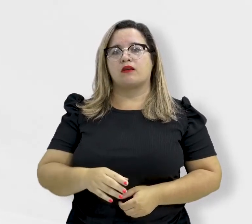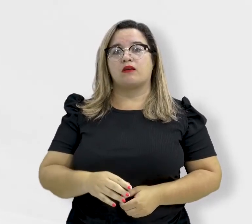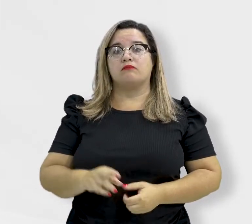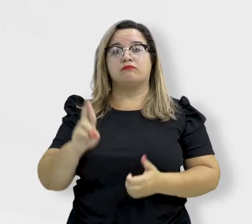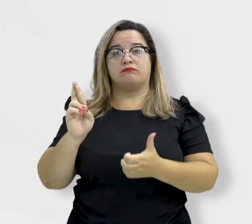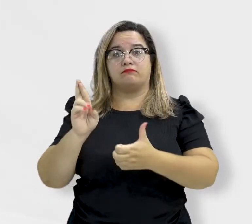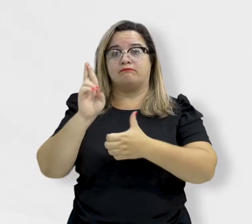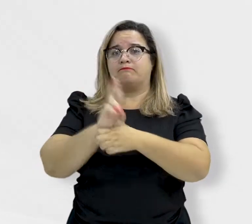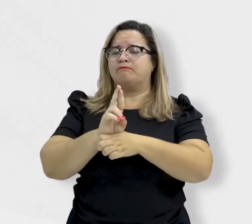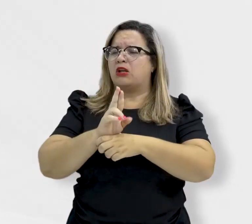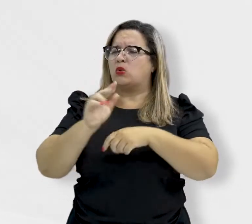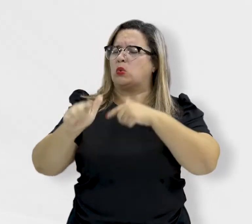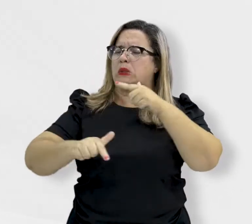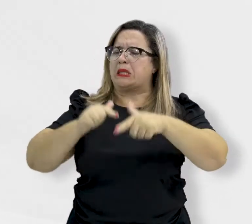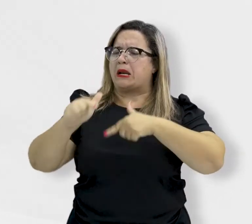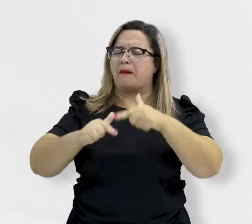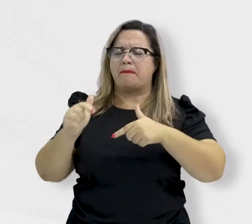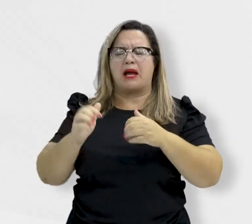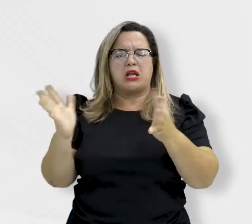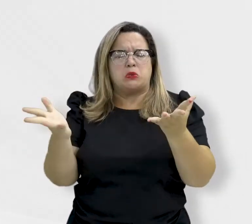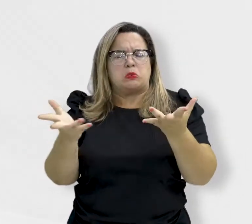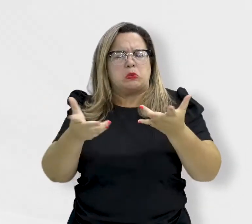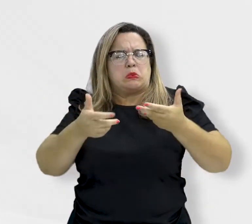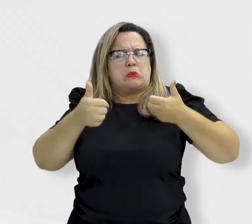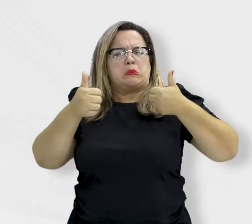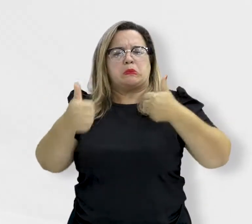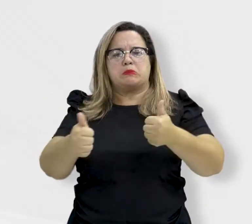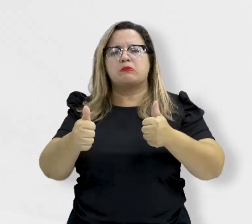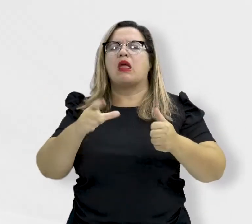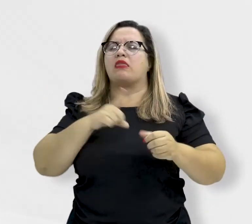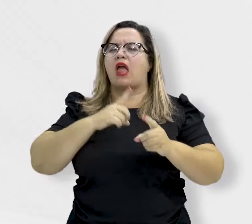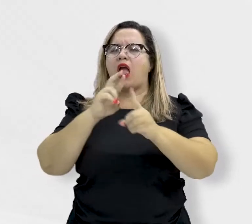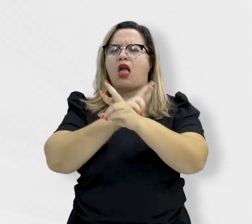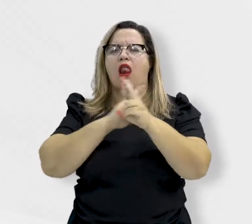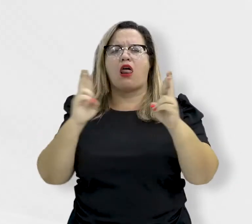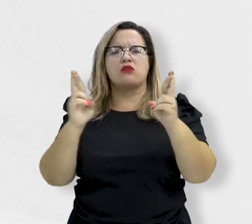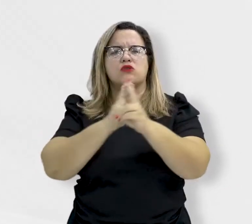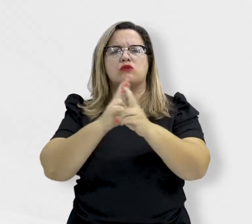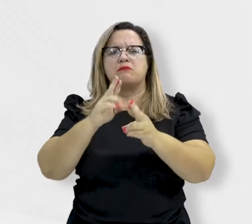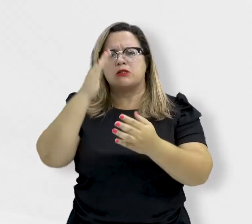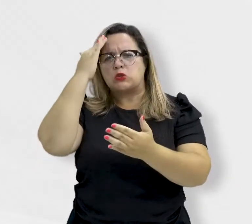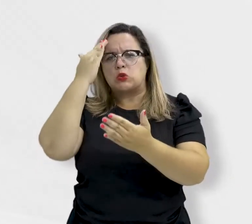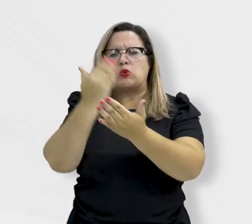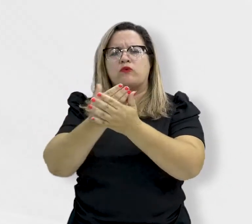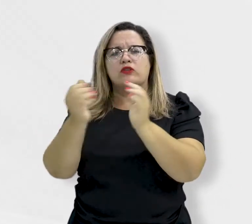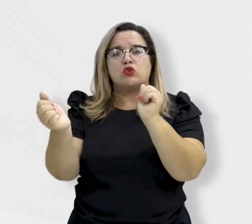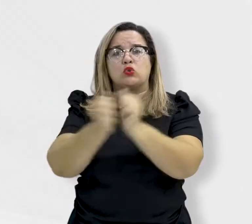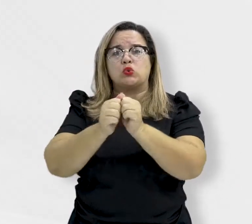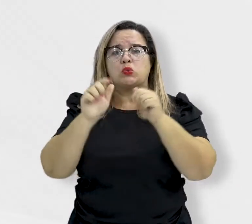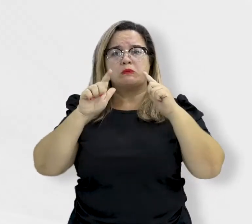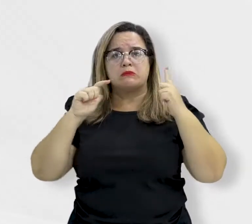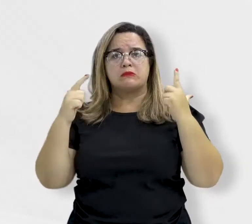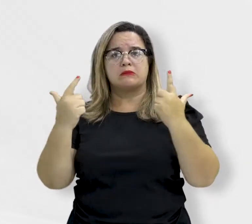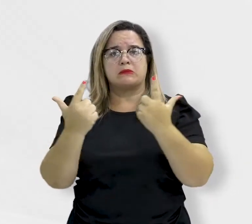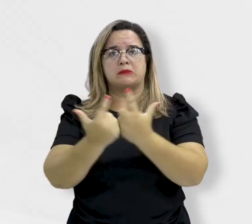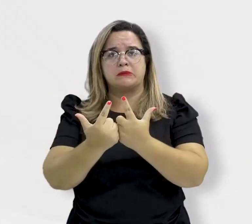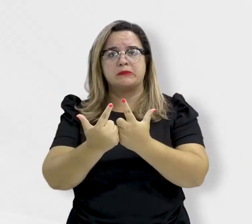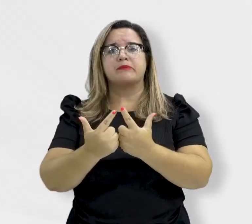Justiça. Ele tem um relacionamento muito forte de confiança com a Assembleia, conseguindo fazer com que as demandas, os projetos